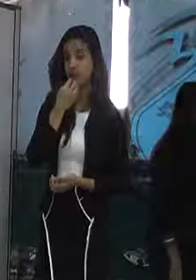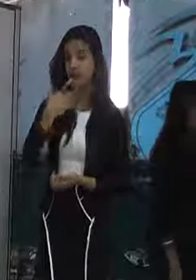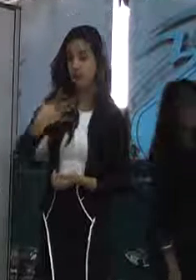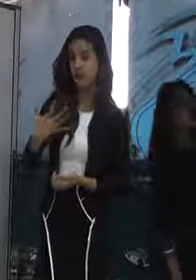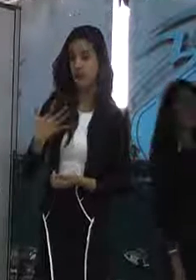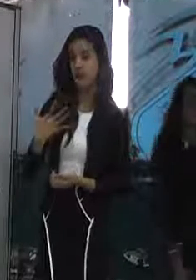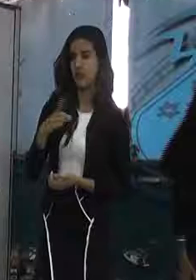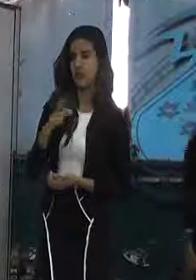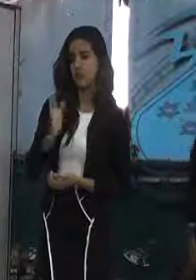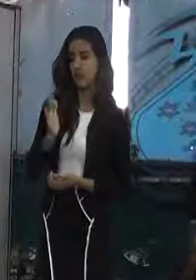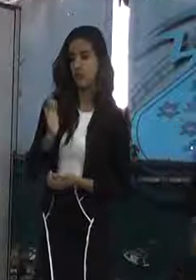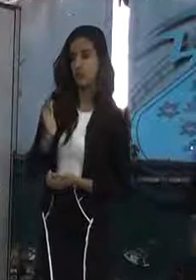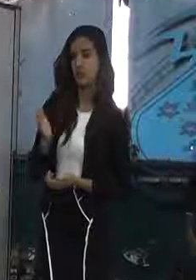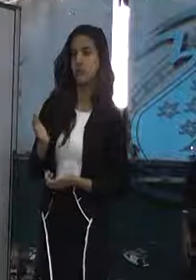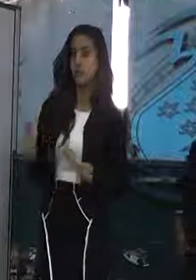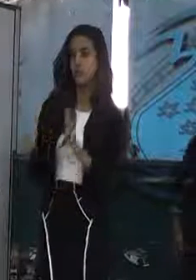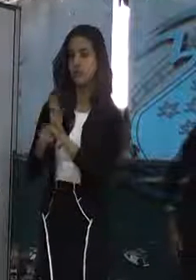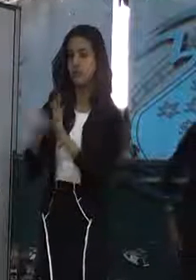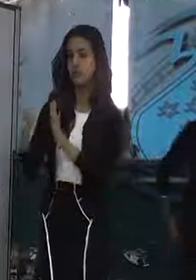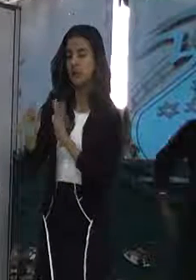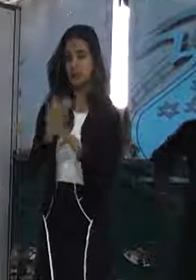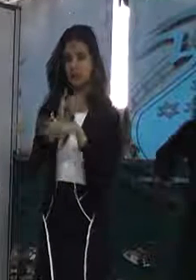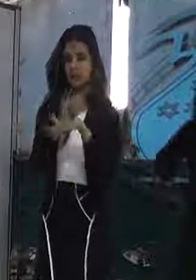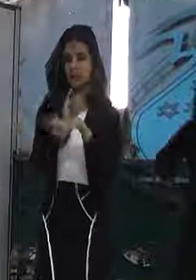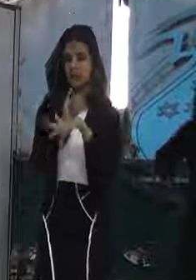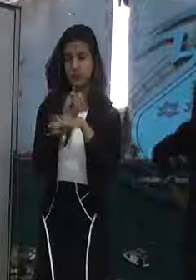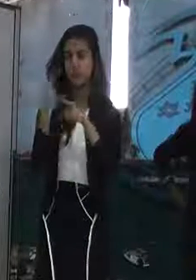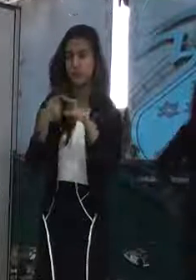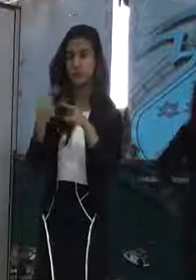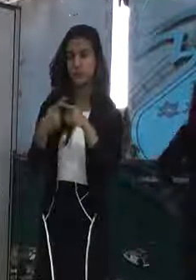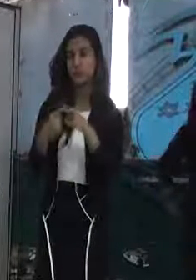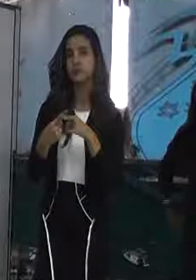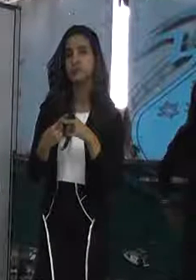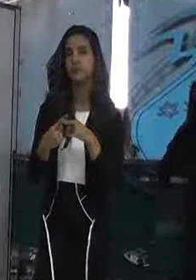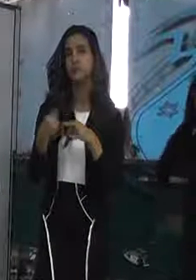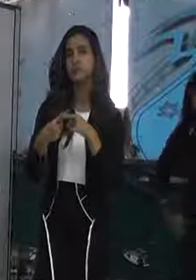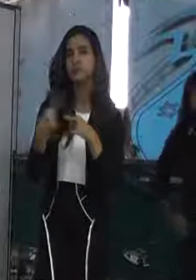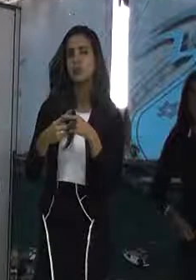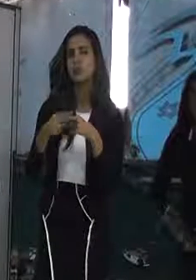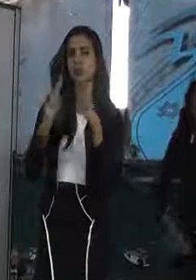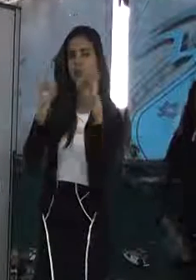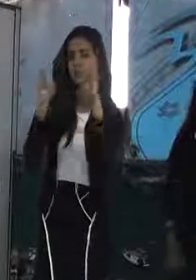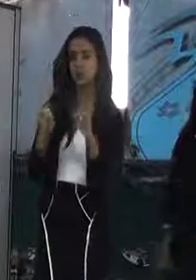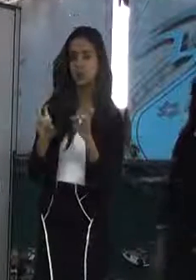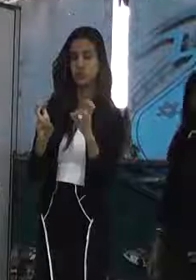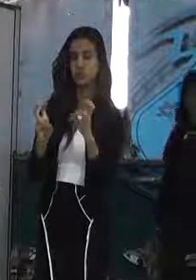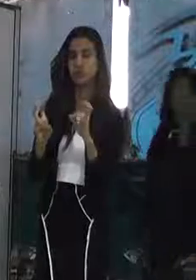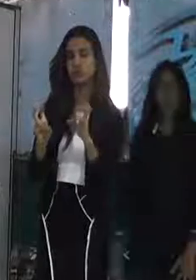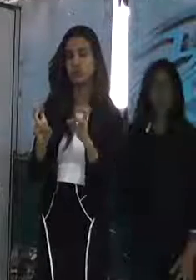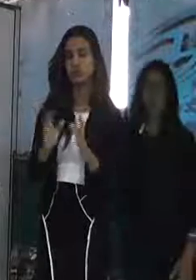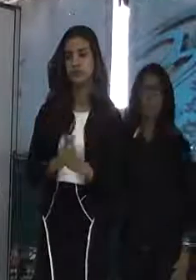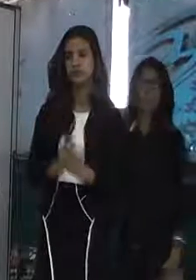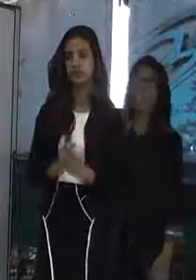patrimoniais efetuados aqui no nosso município. Por que eu trago esse assunto para esta